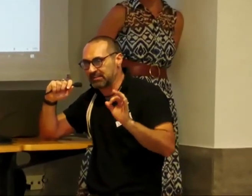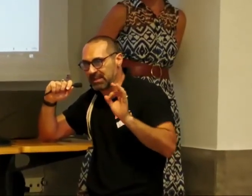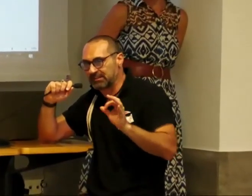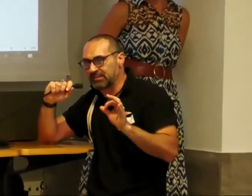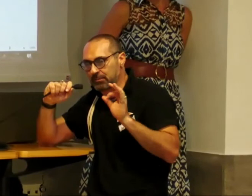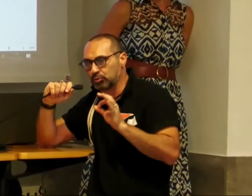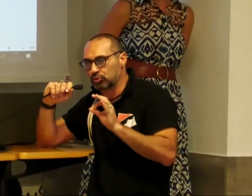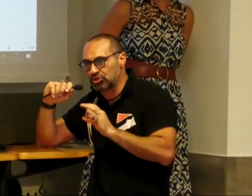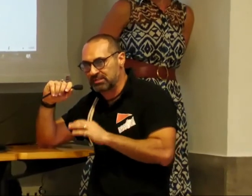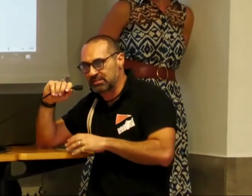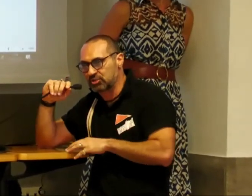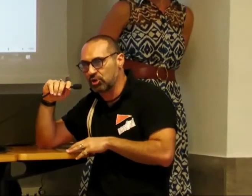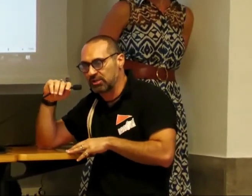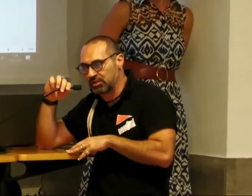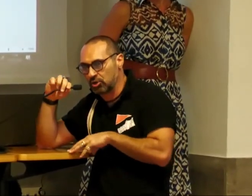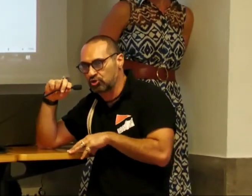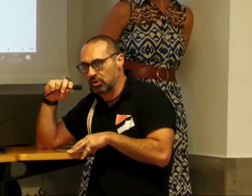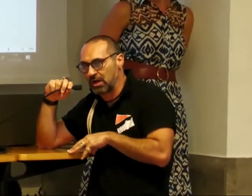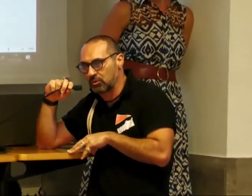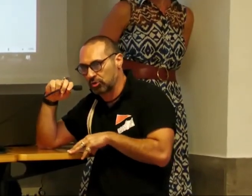mail è